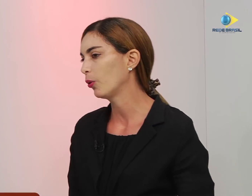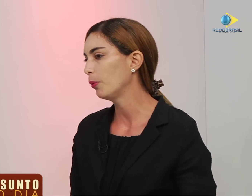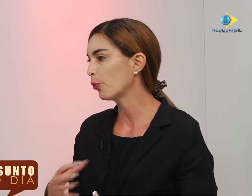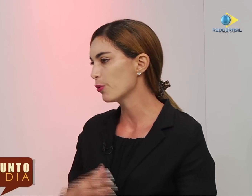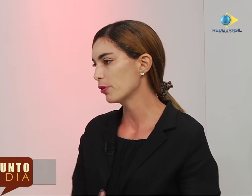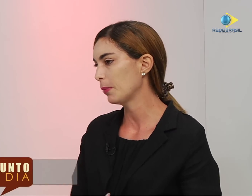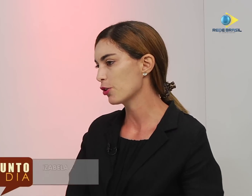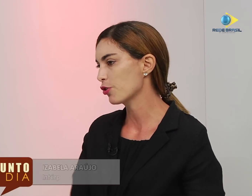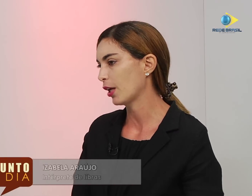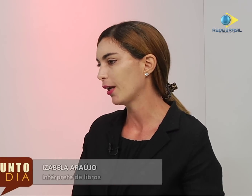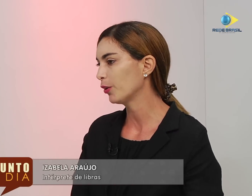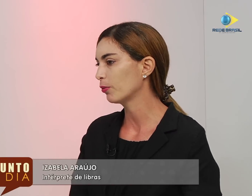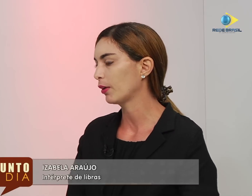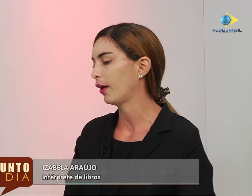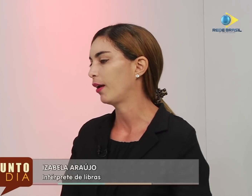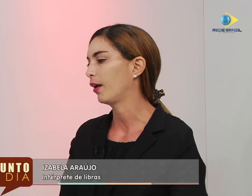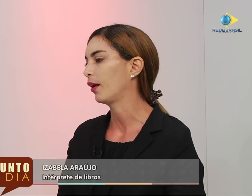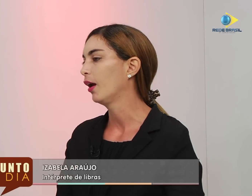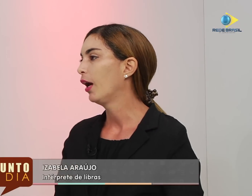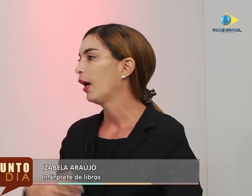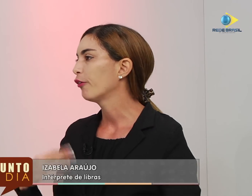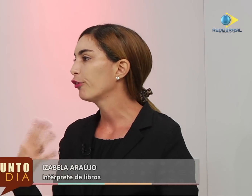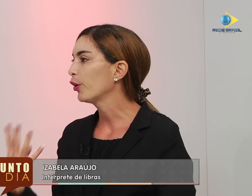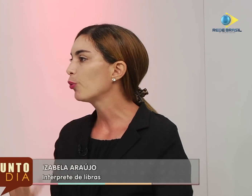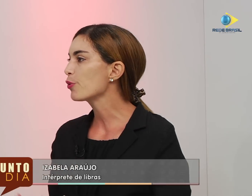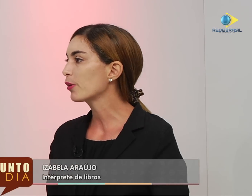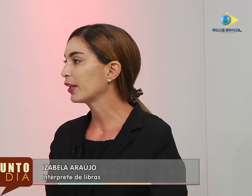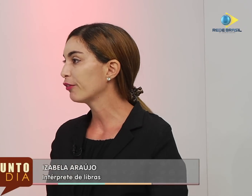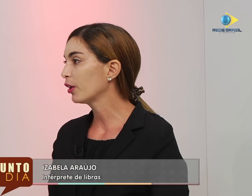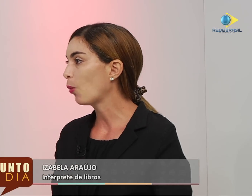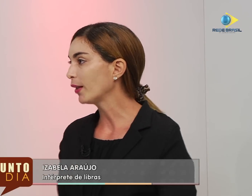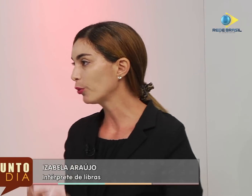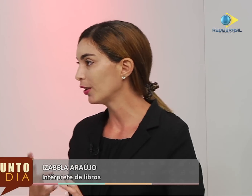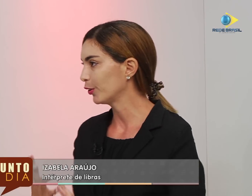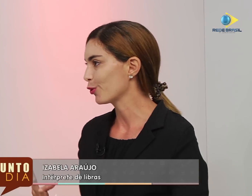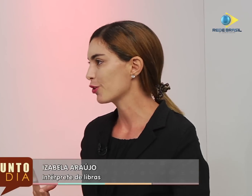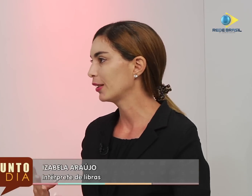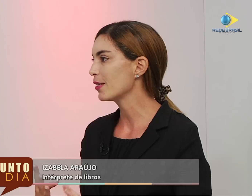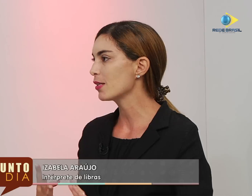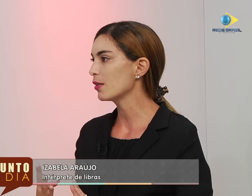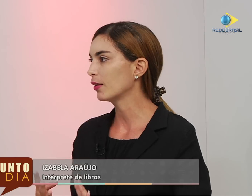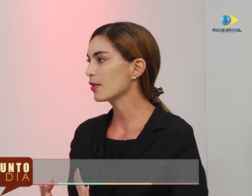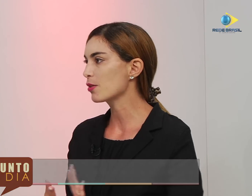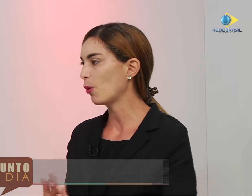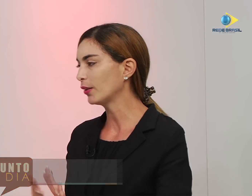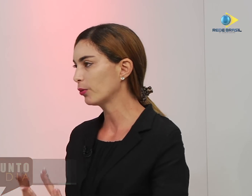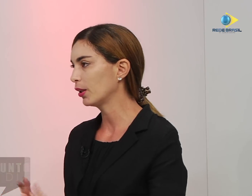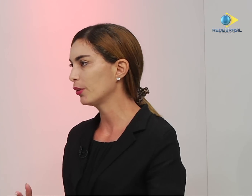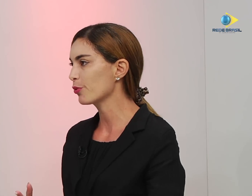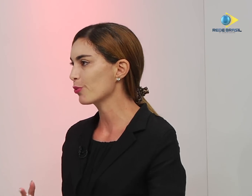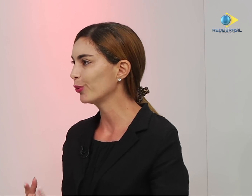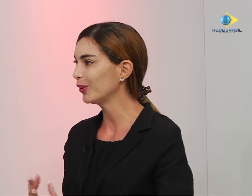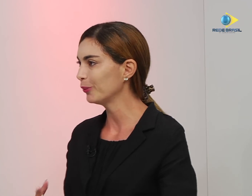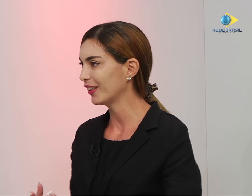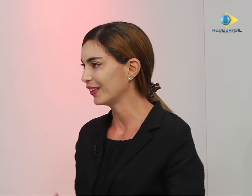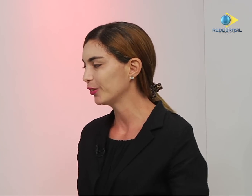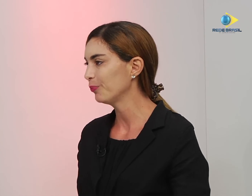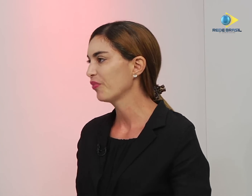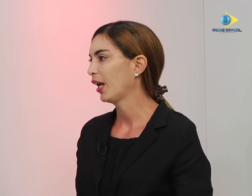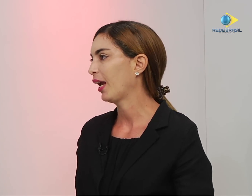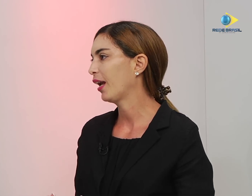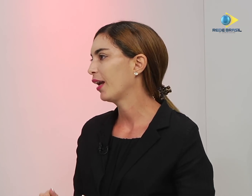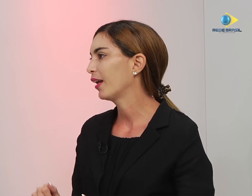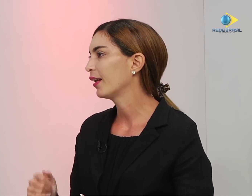porque o meu curso de magistério foi o curso que teve quatro anos. Nesses quatro anos, o último